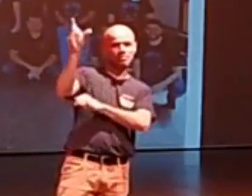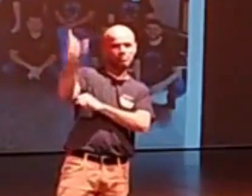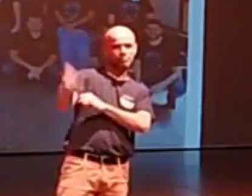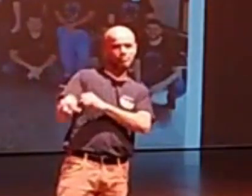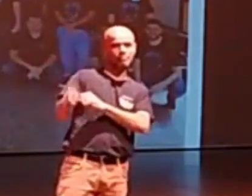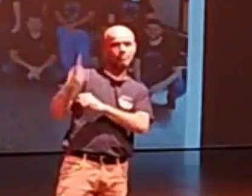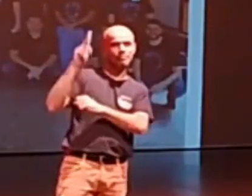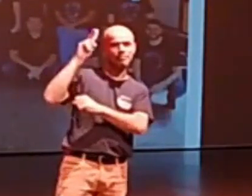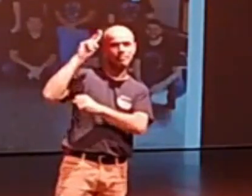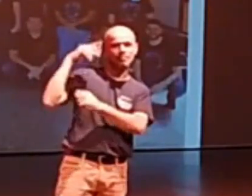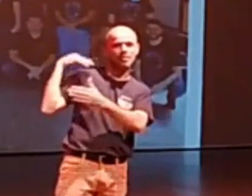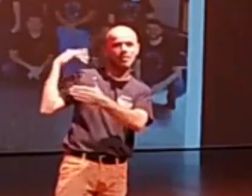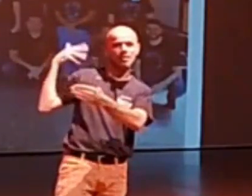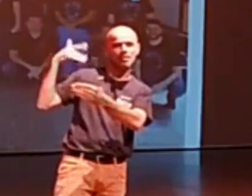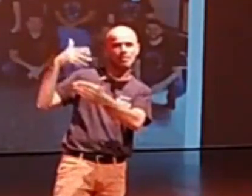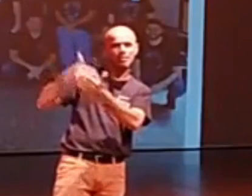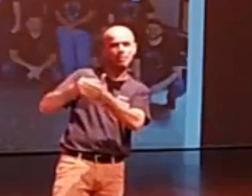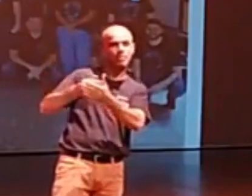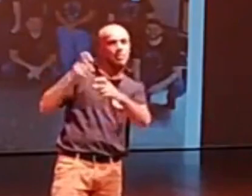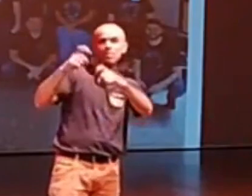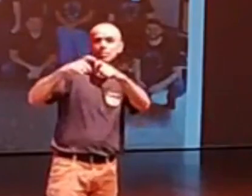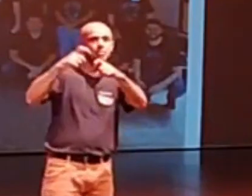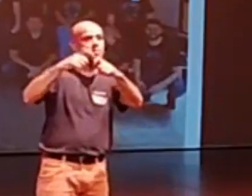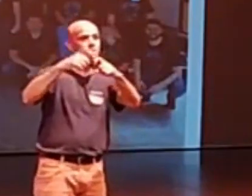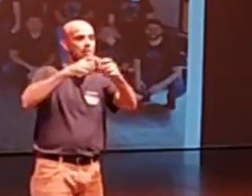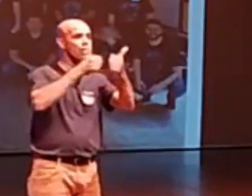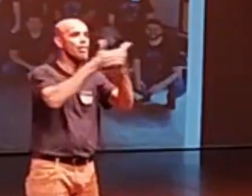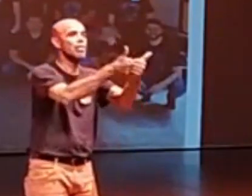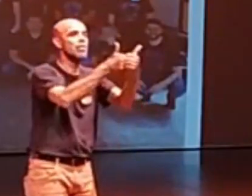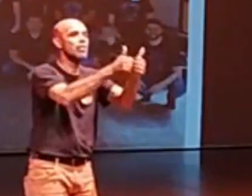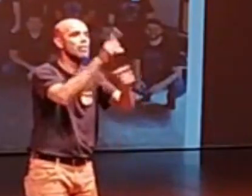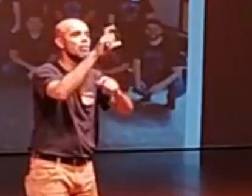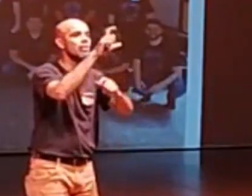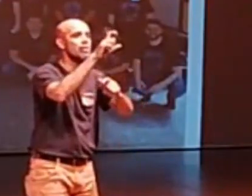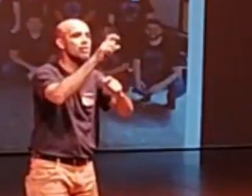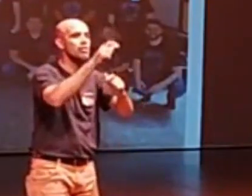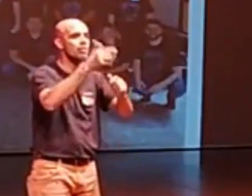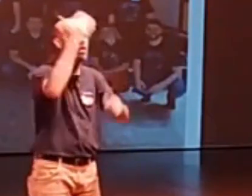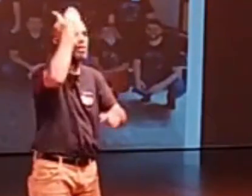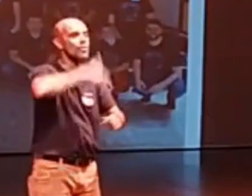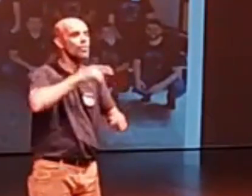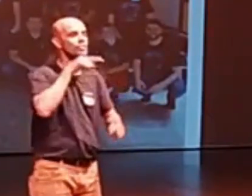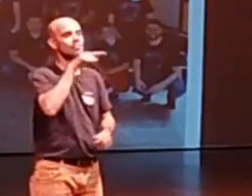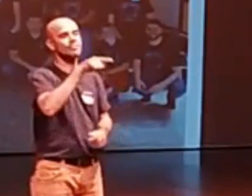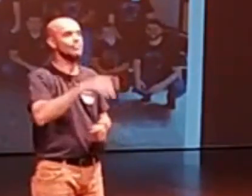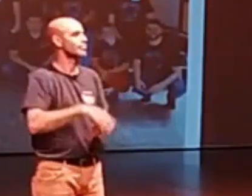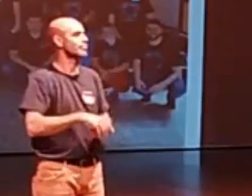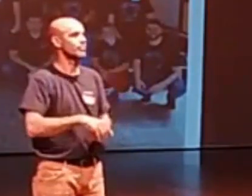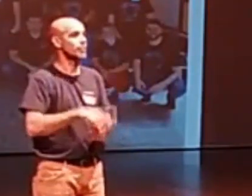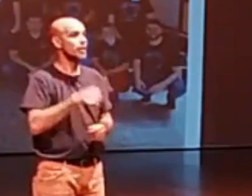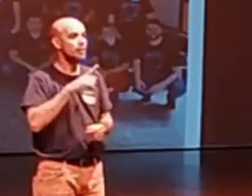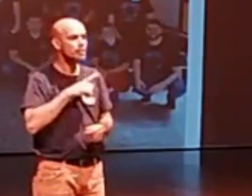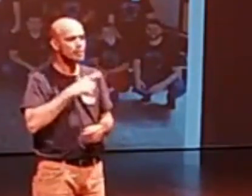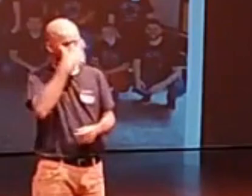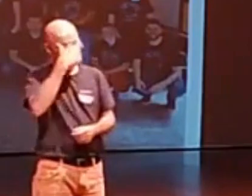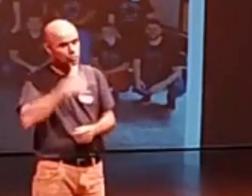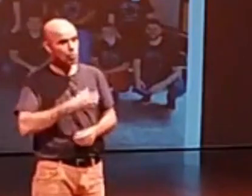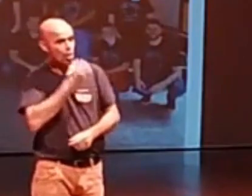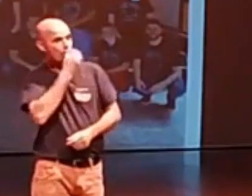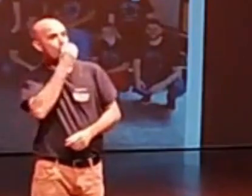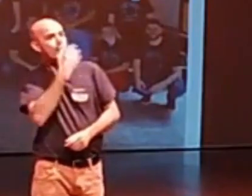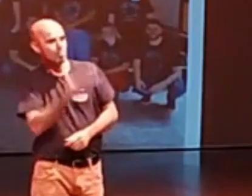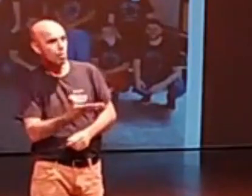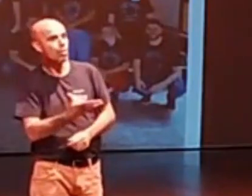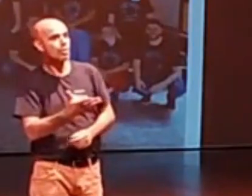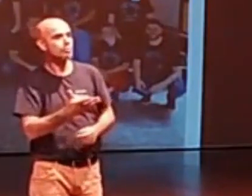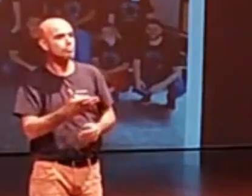é para médico no geral. Não é seguidor de Instagram que vai definir isso. Tá? Existem pessoas boas querendo fazer coisas boas pelo